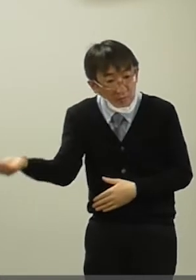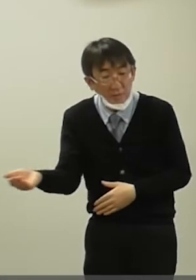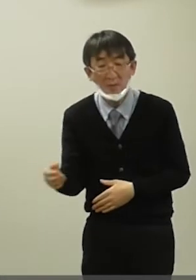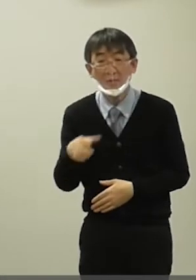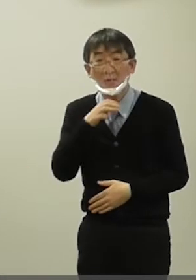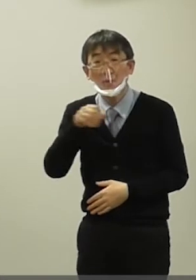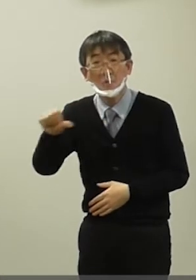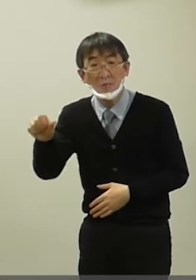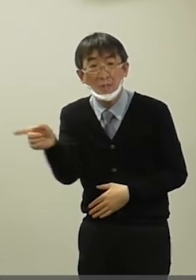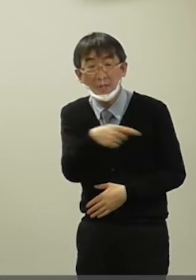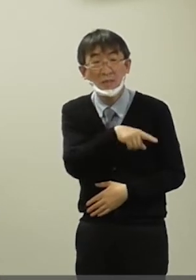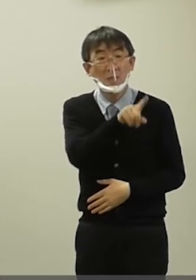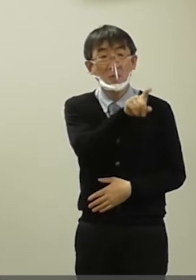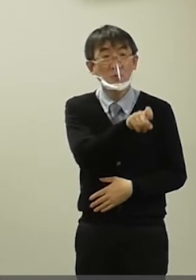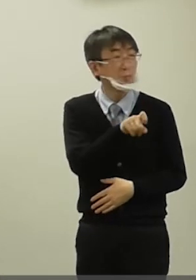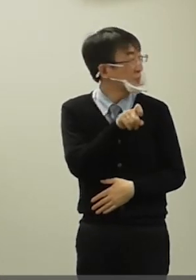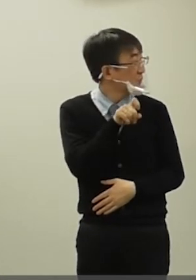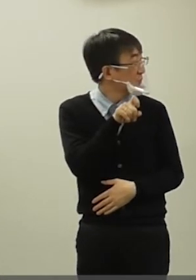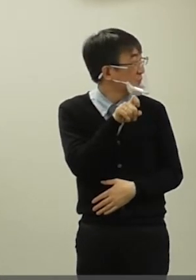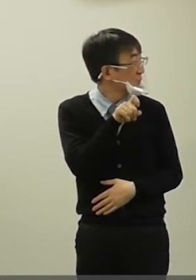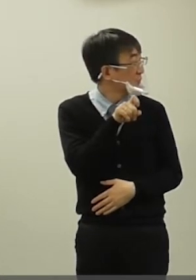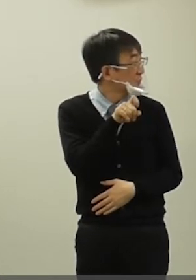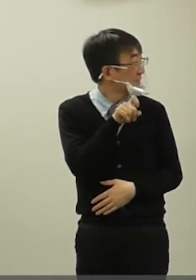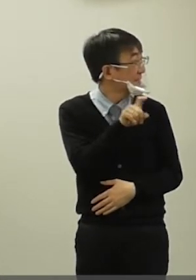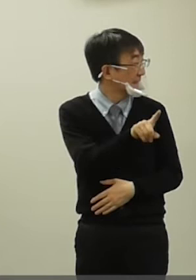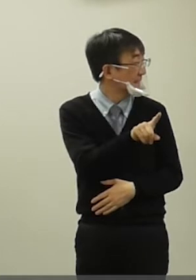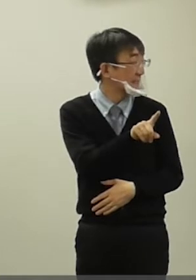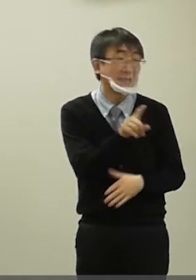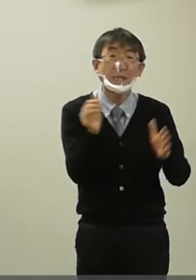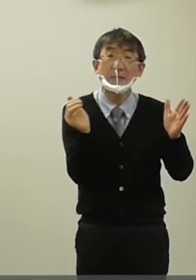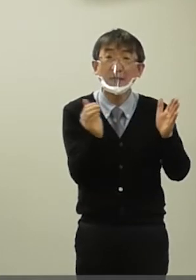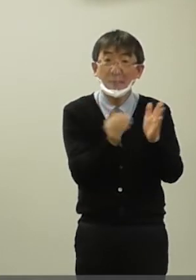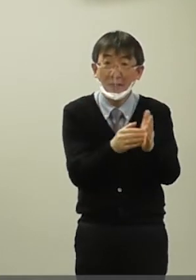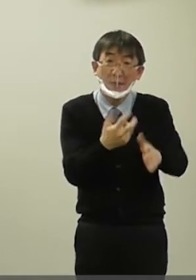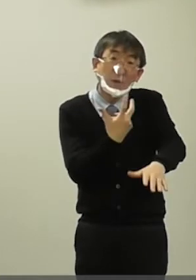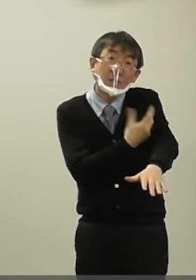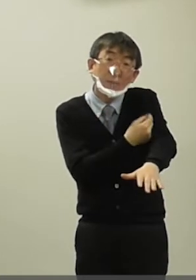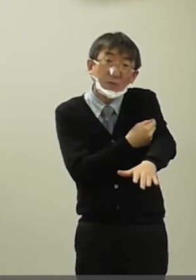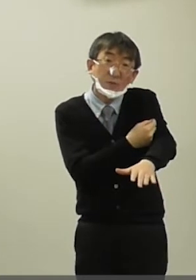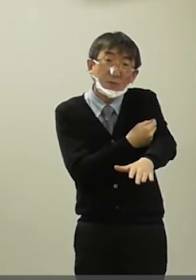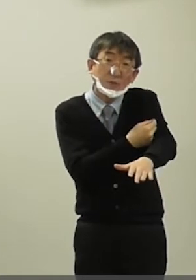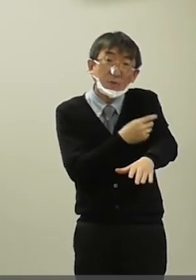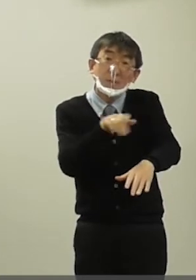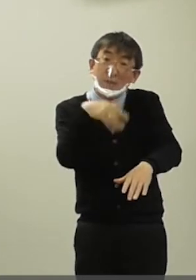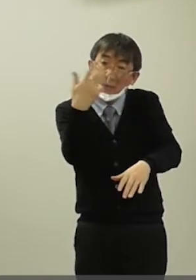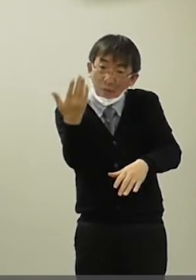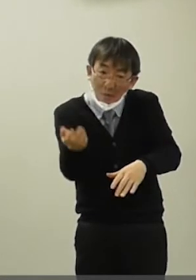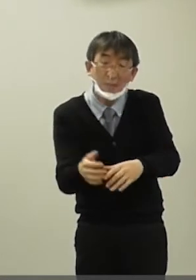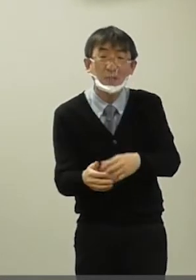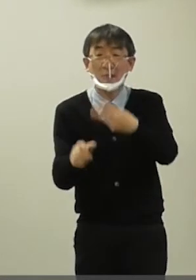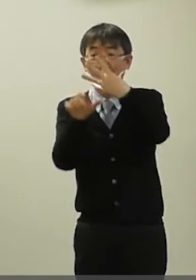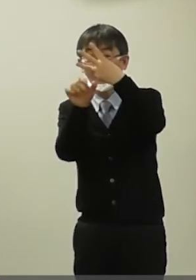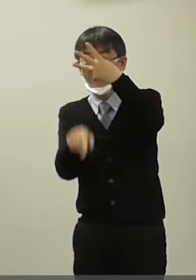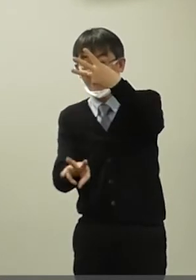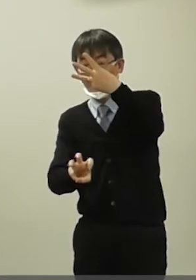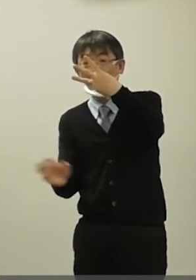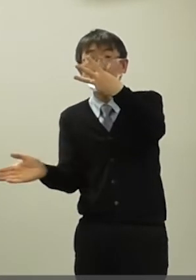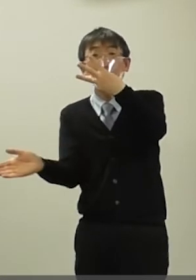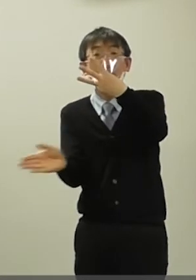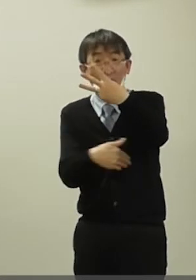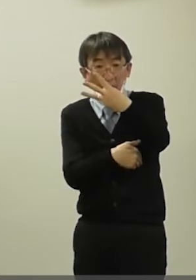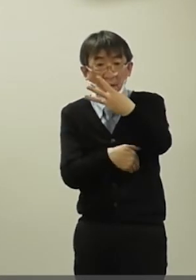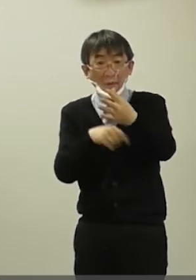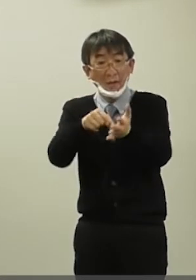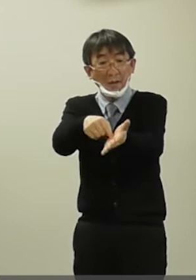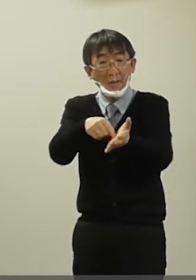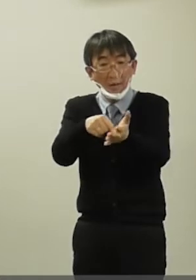摂取 no今やっておりますけれどもこれも次回は公開いる定期が例は米3月30雪